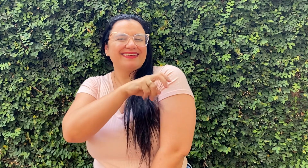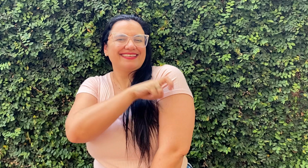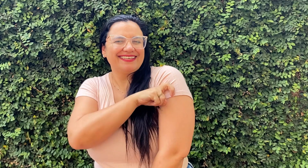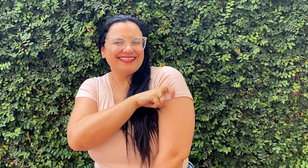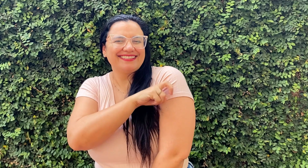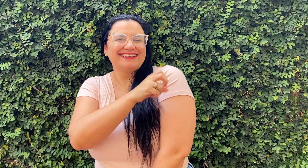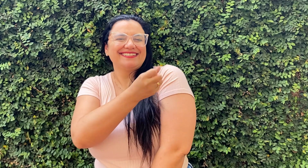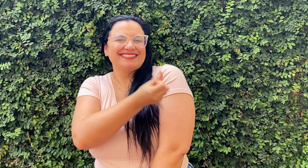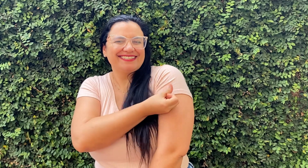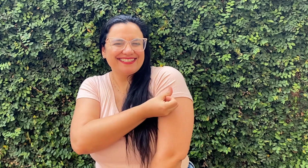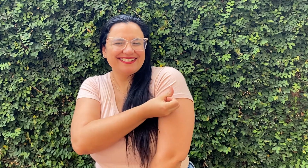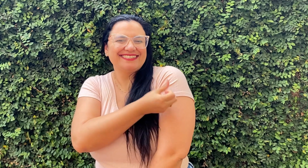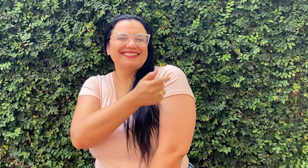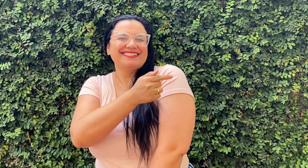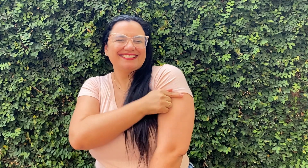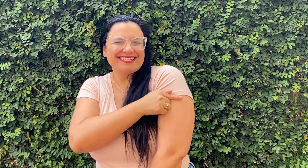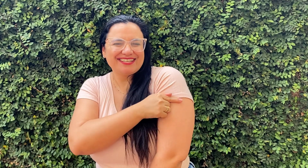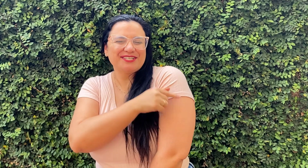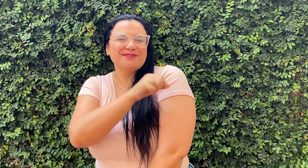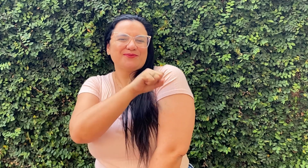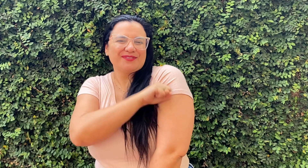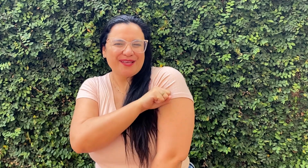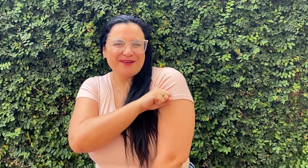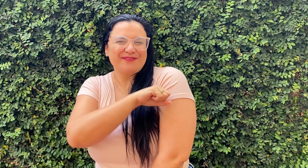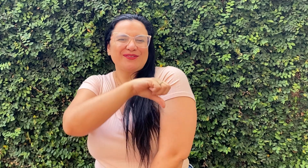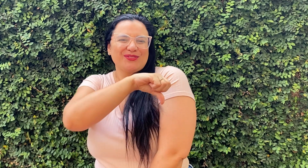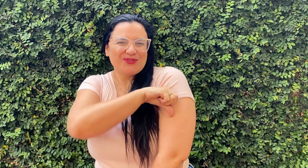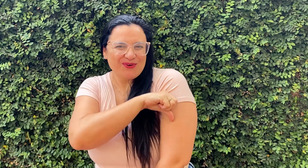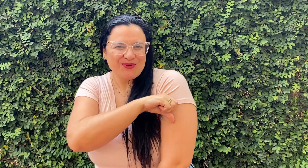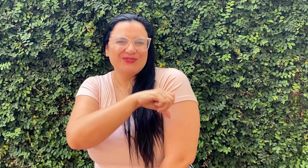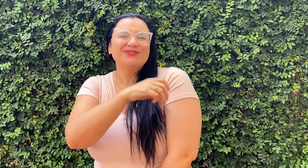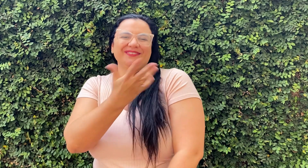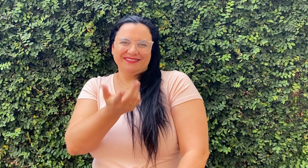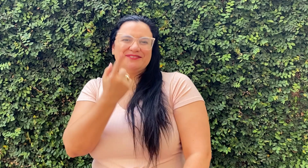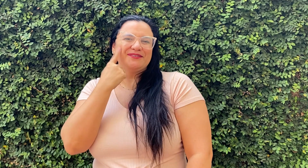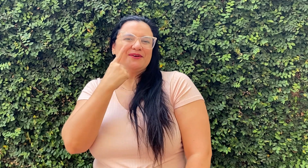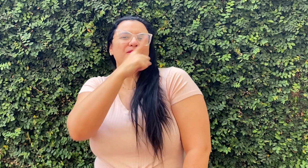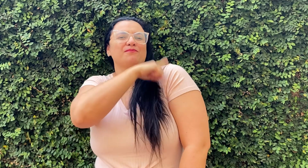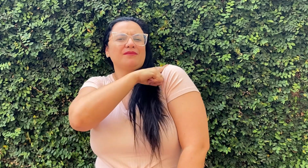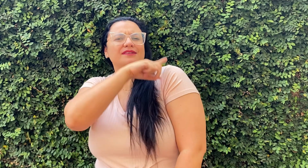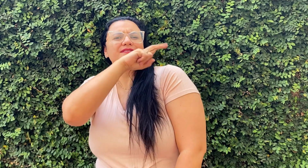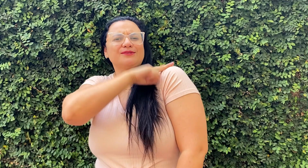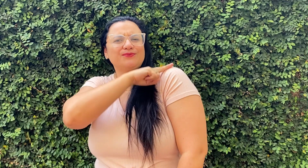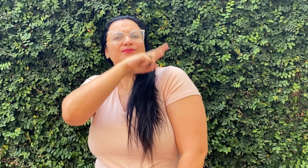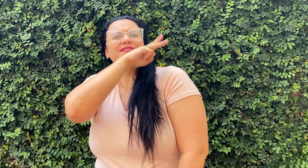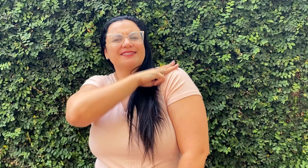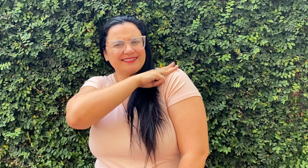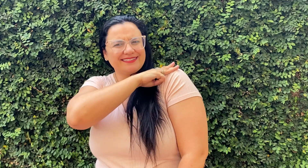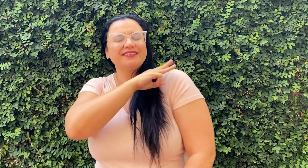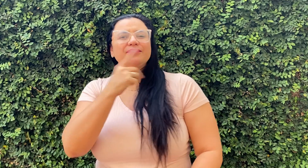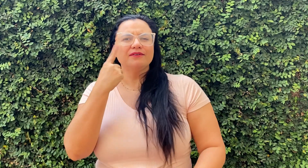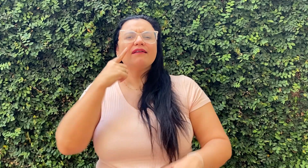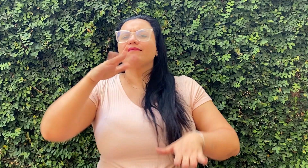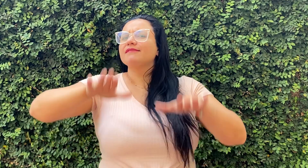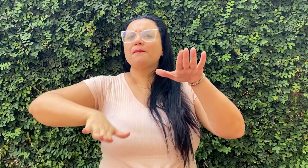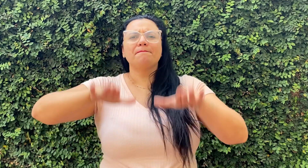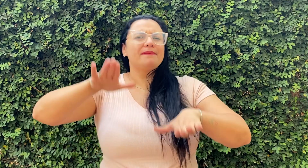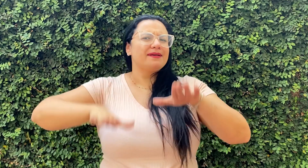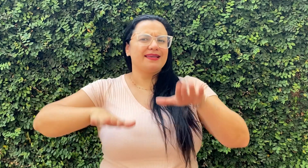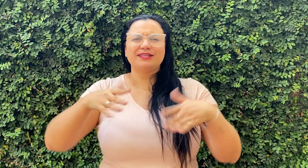5ª, 6ª, 7º, 8º, 9º ano. 1º, 2º, 3º grau do ensino médio.